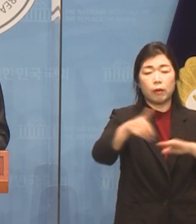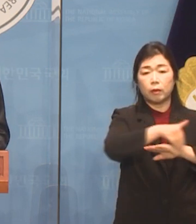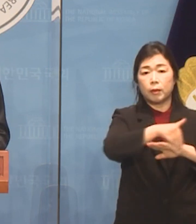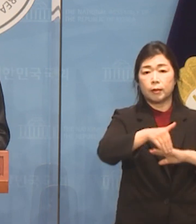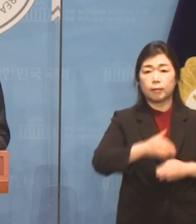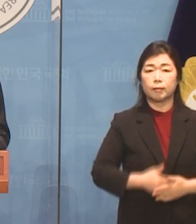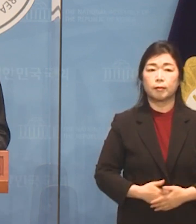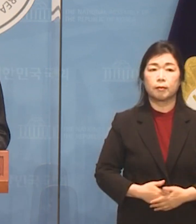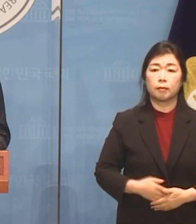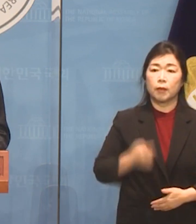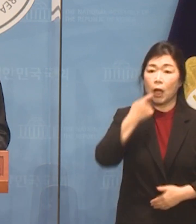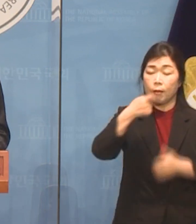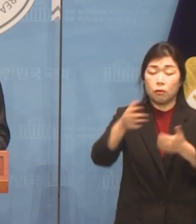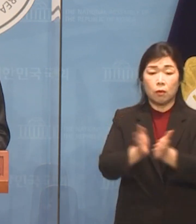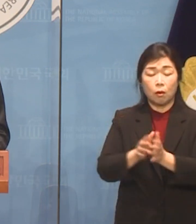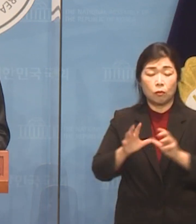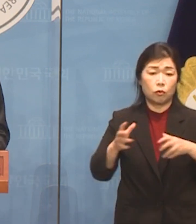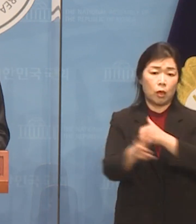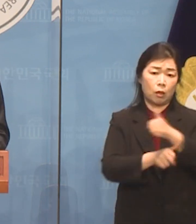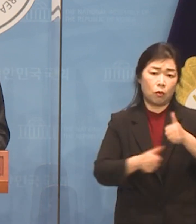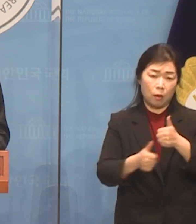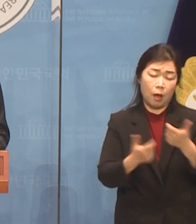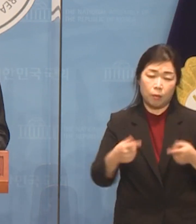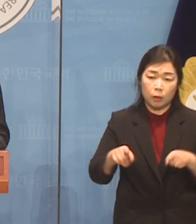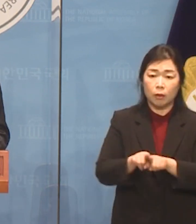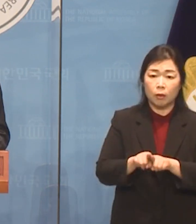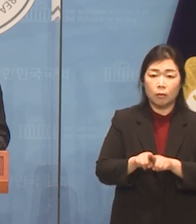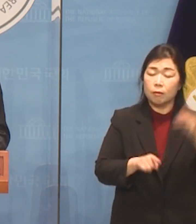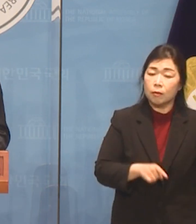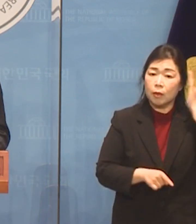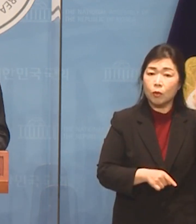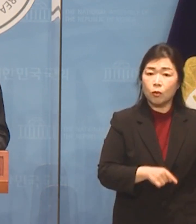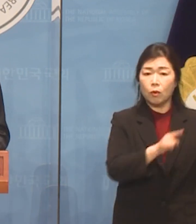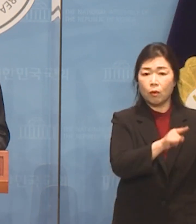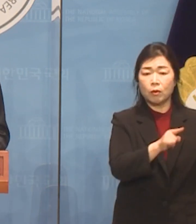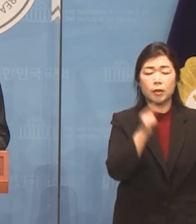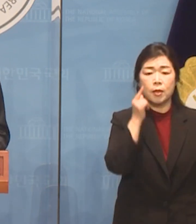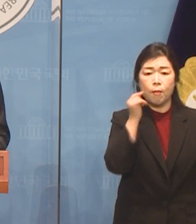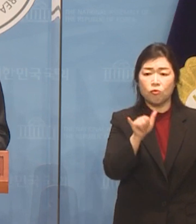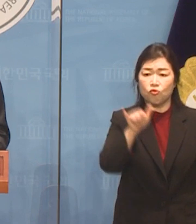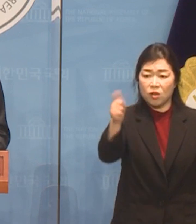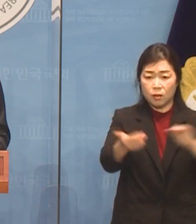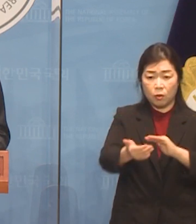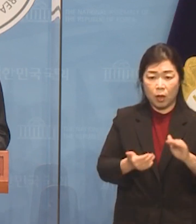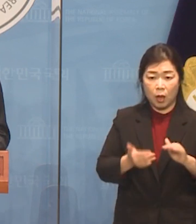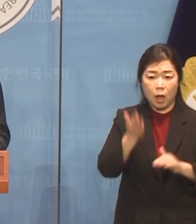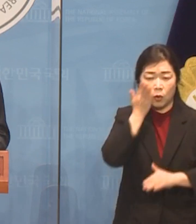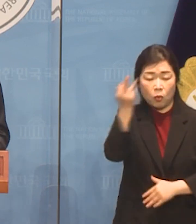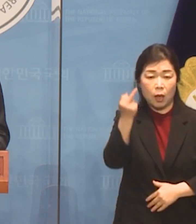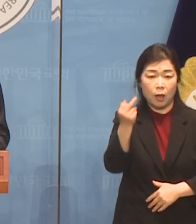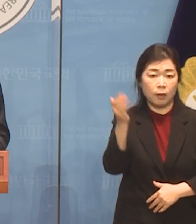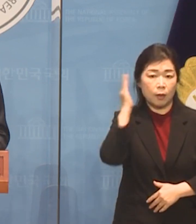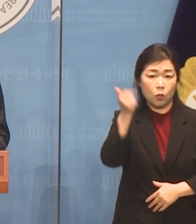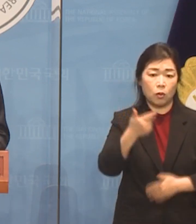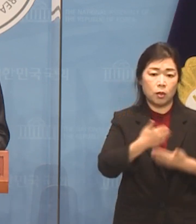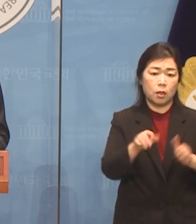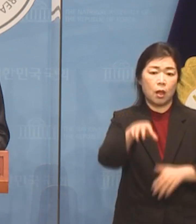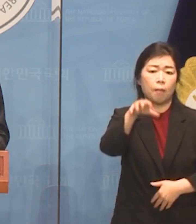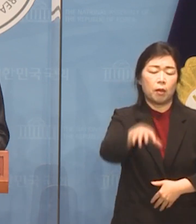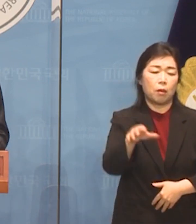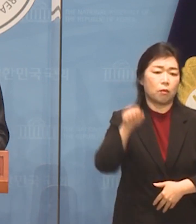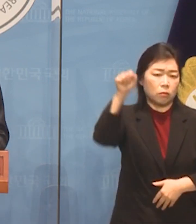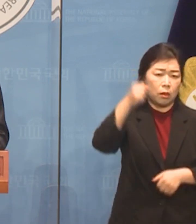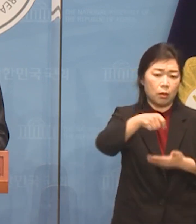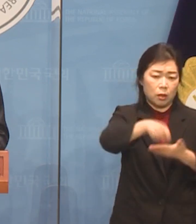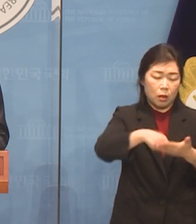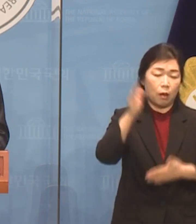더불어민주당 국회의원들과 함께 대통령 당일 직전 용산 대통령실 앞에서